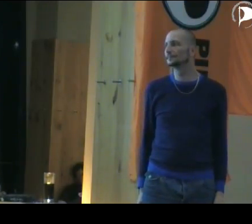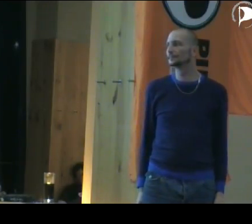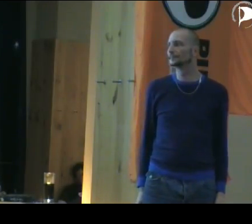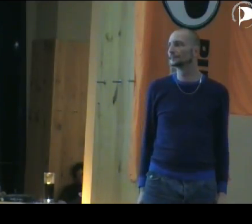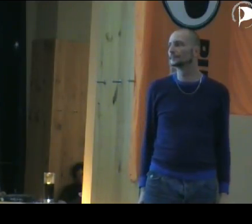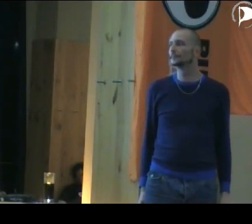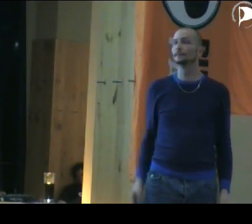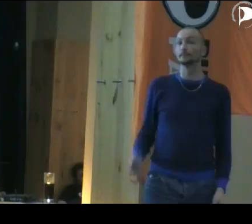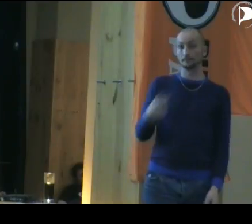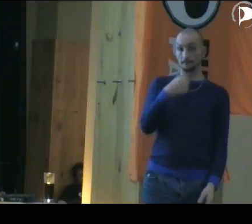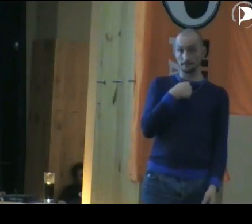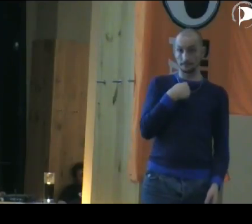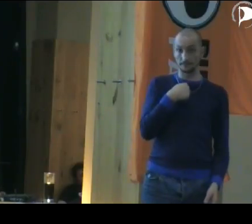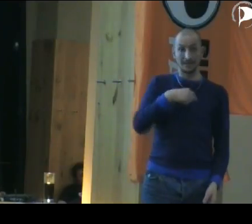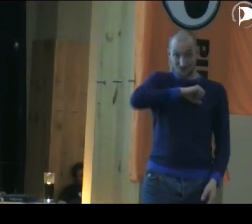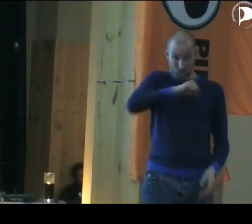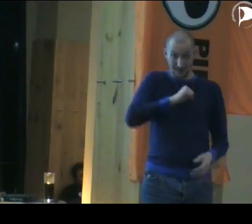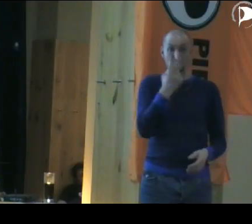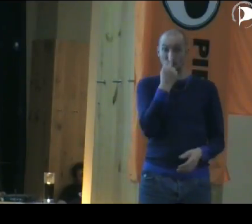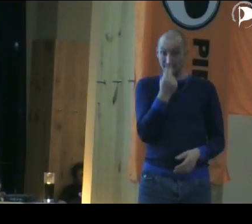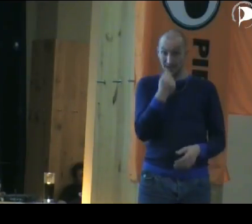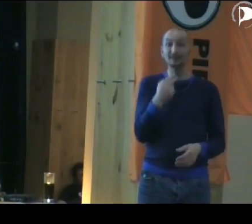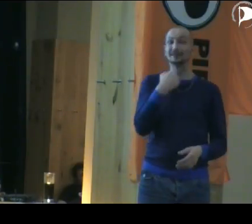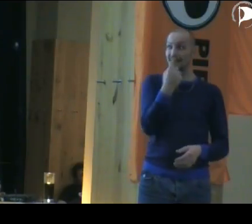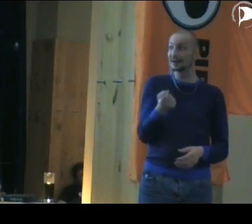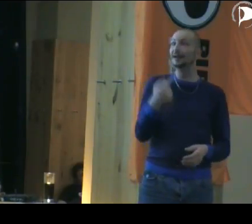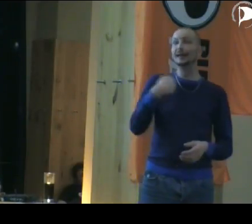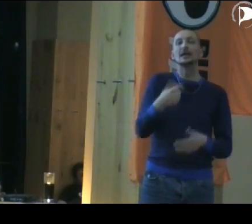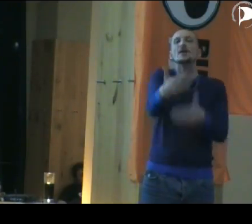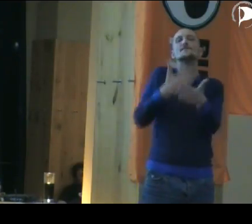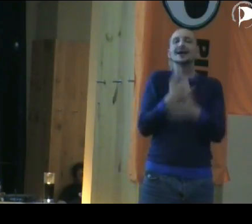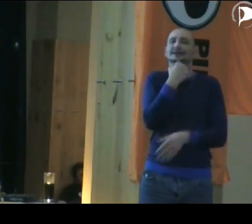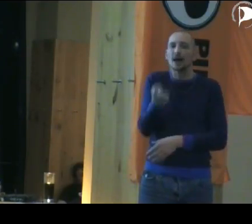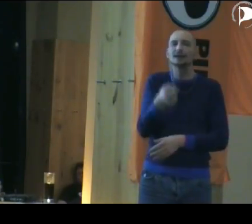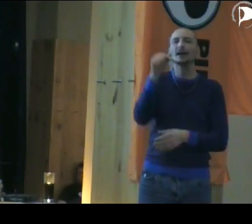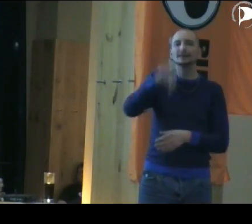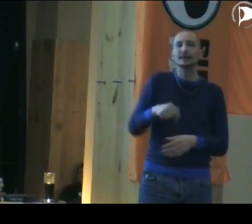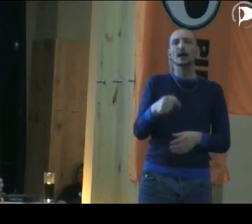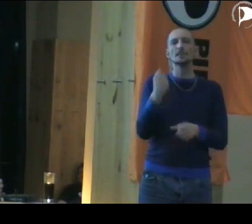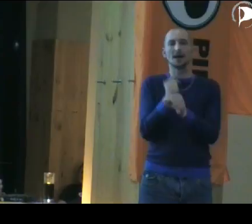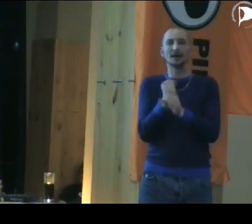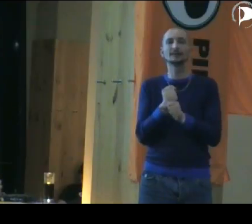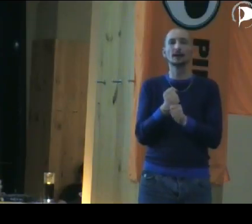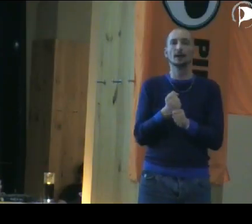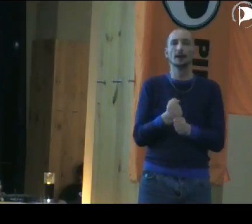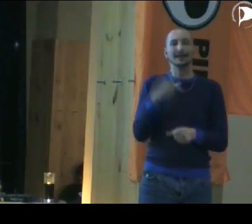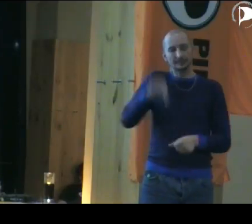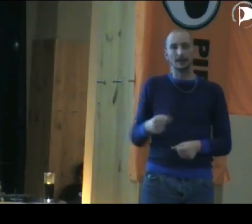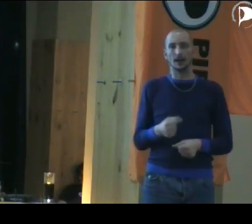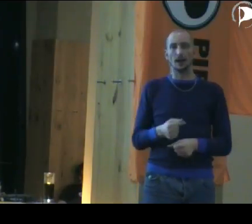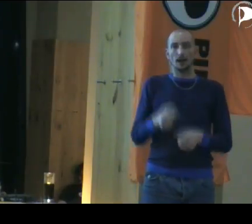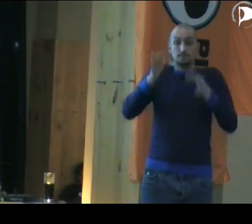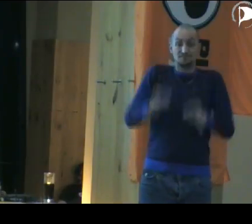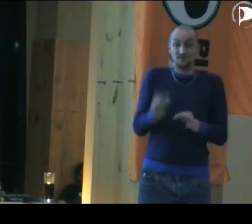ich versuche so schnell wirklich dass du sagen ich möchte vorweg nehmen das was ich jetzt nach ist eine spontan kandidatur ich habe